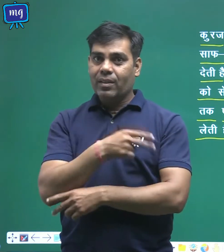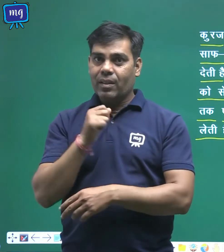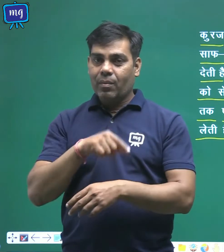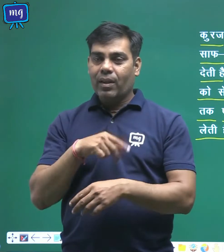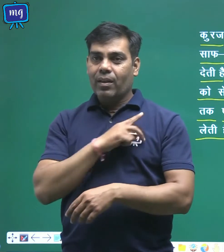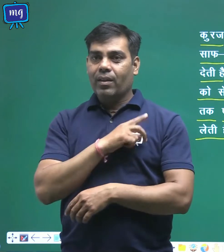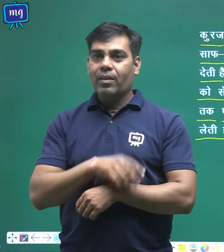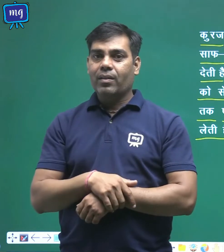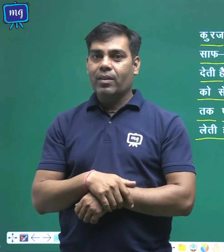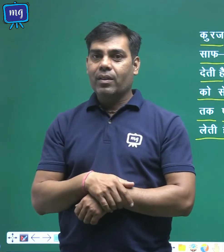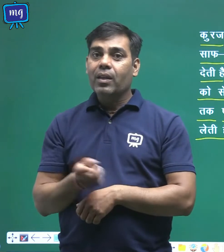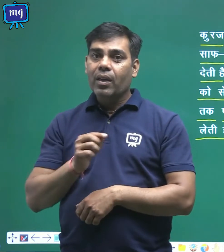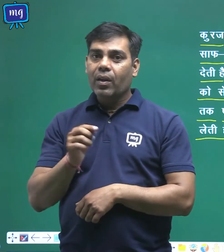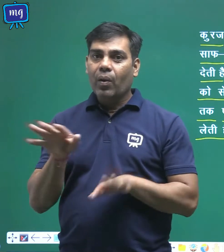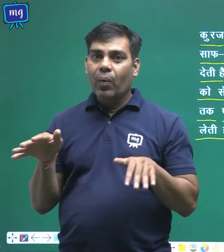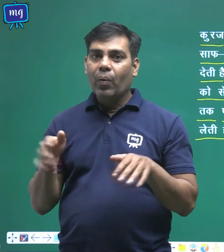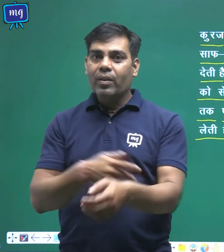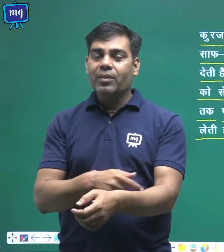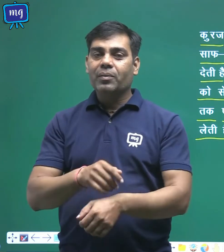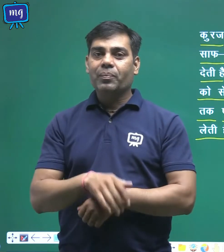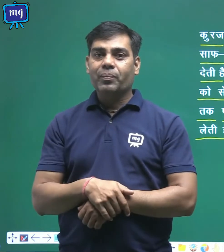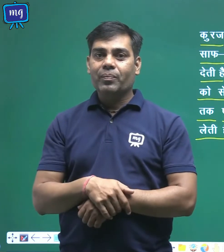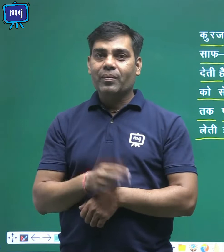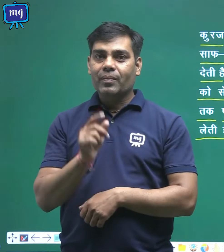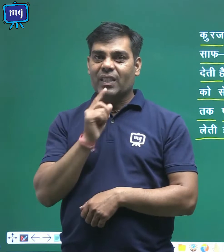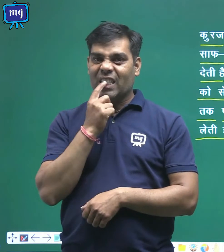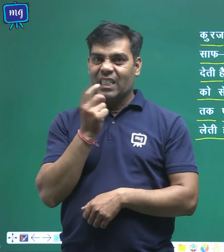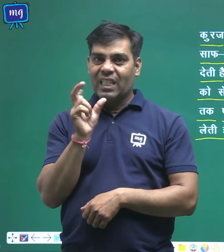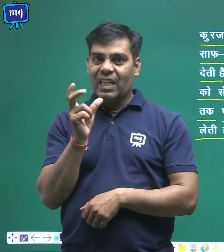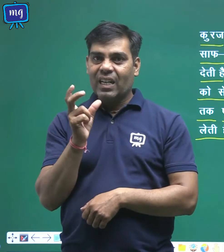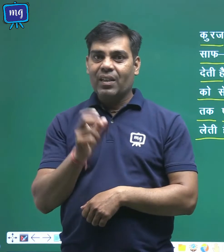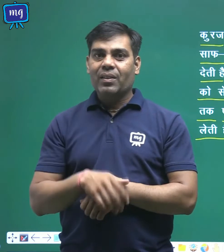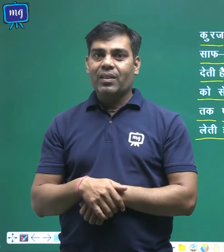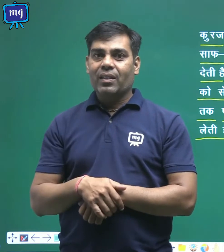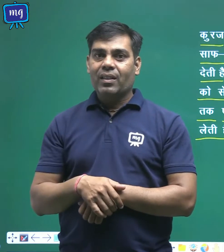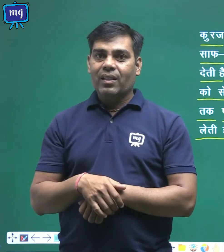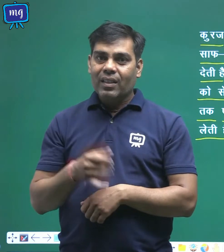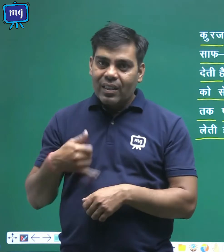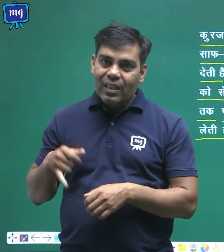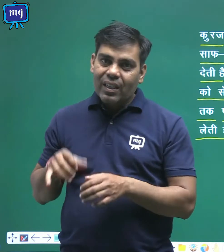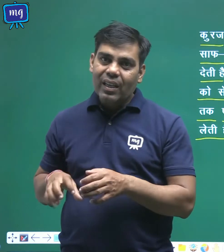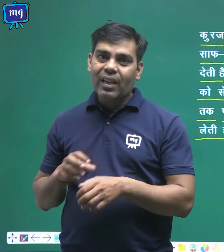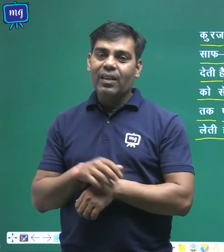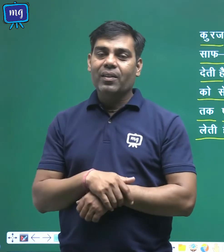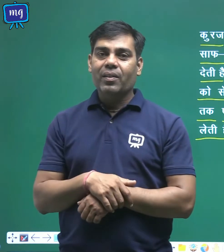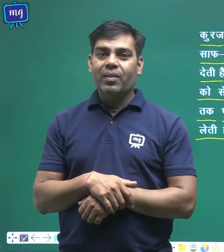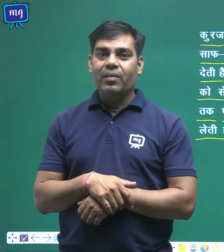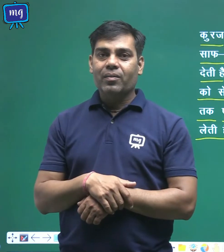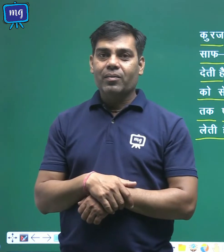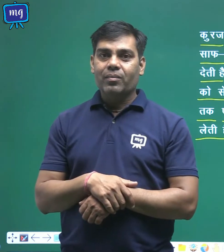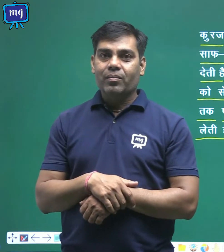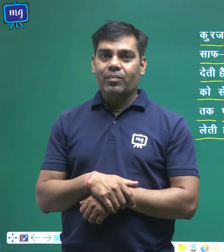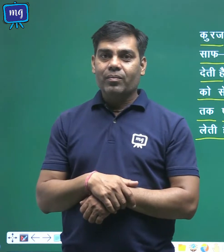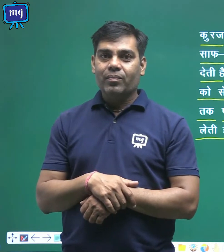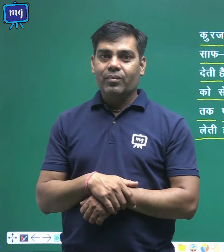में कि कुरज अंडे दे दिया है। कुरज